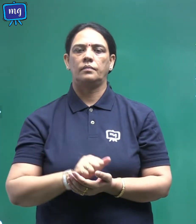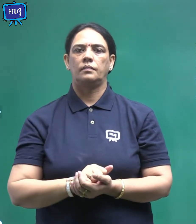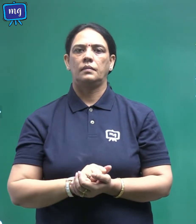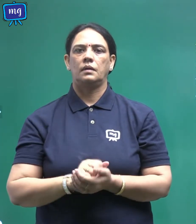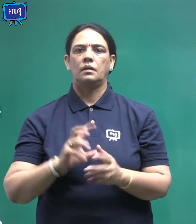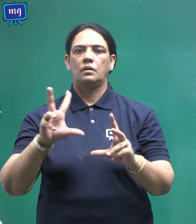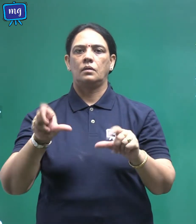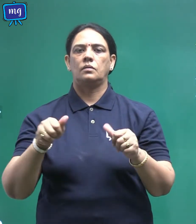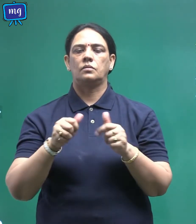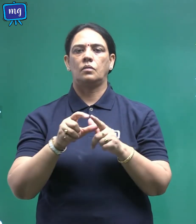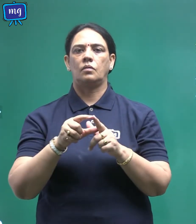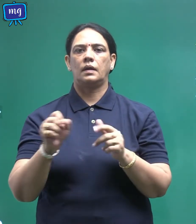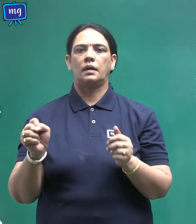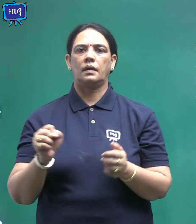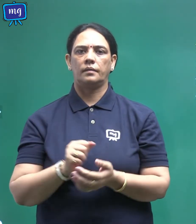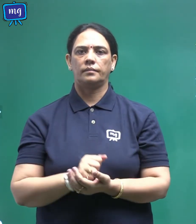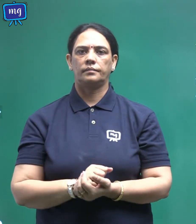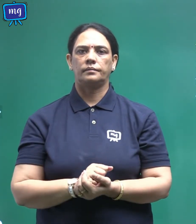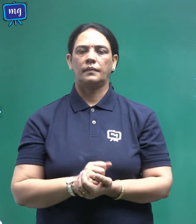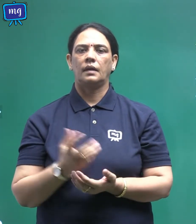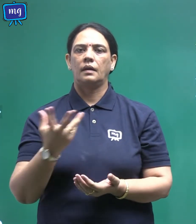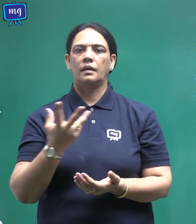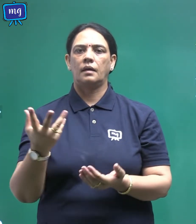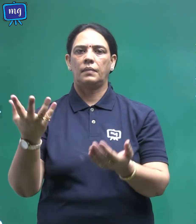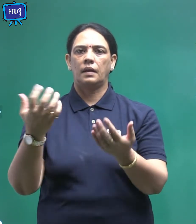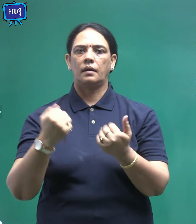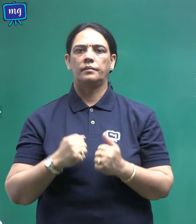हल करेंगे, क्या मिला?